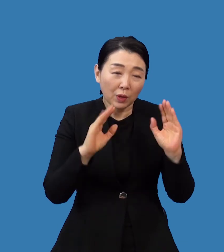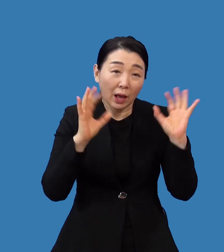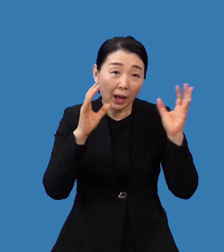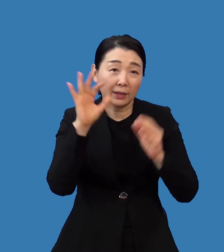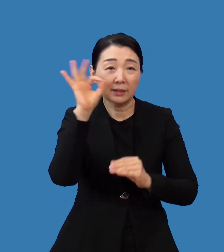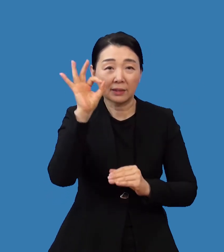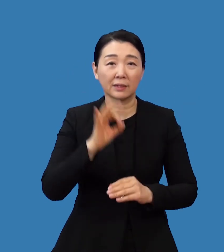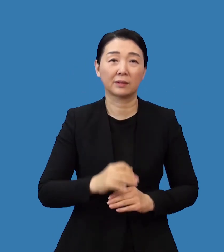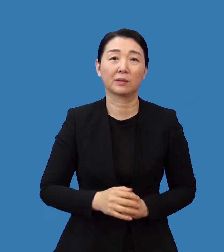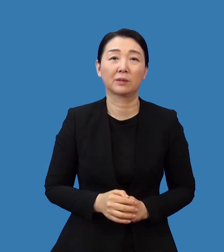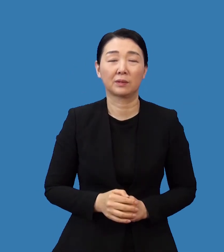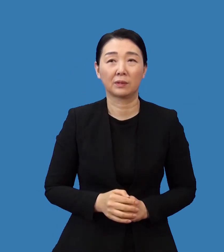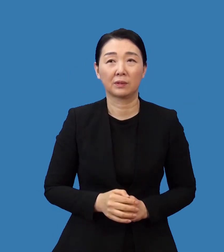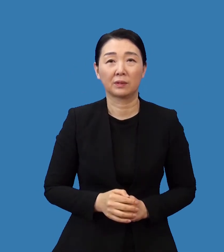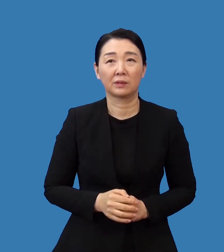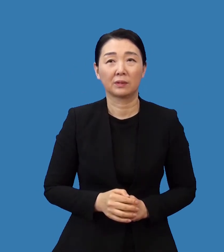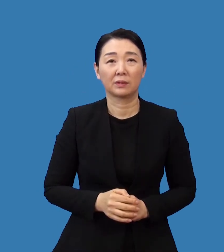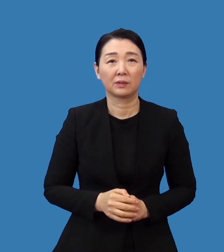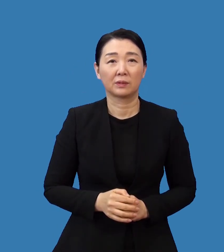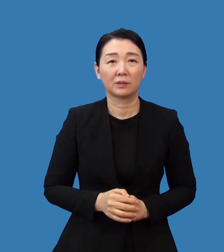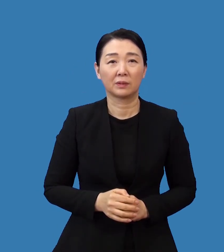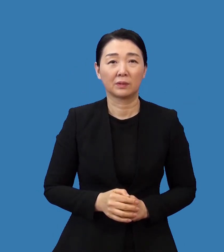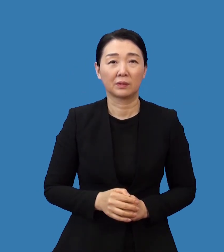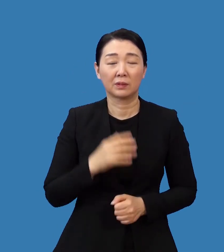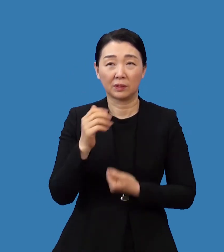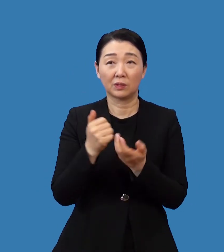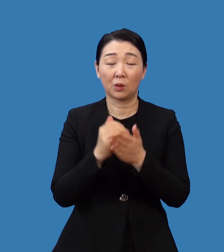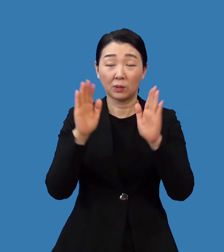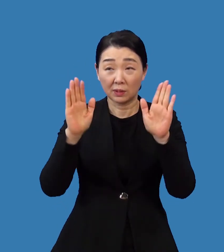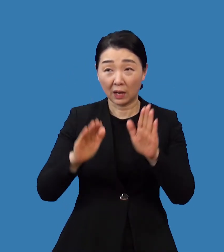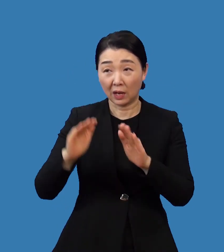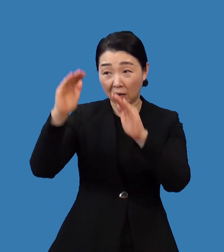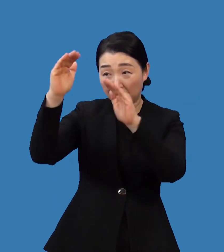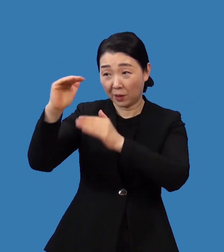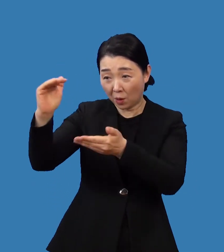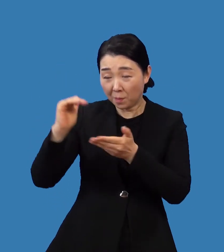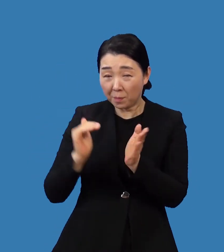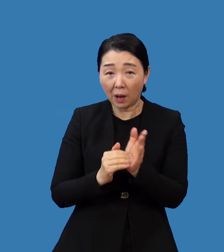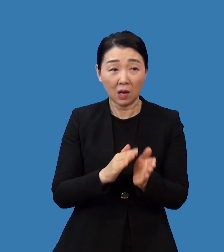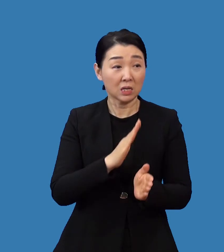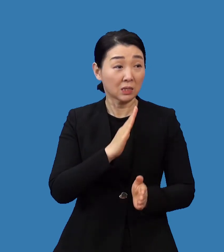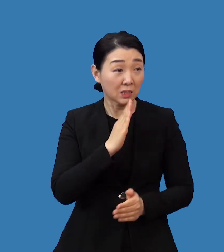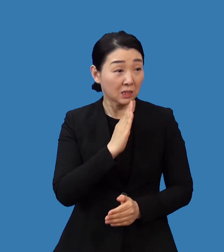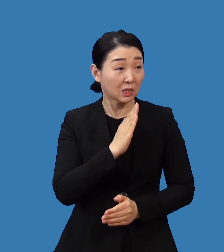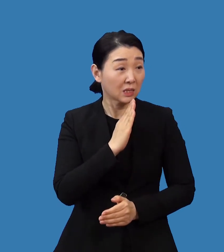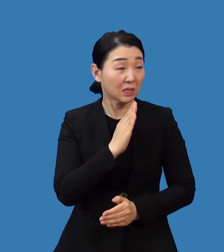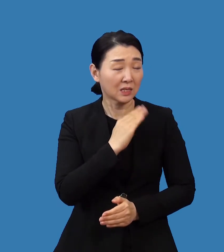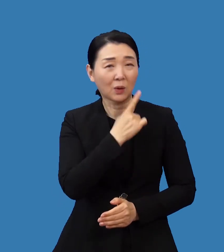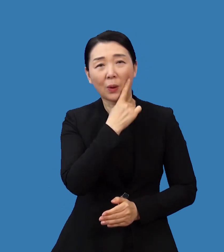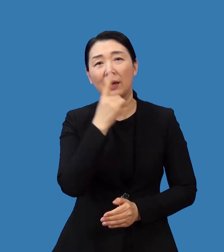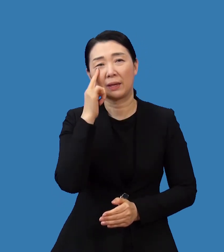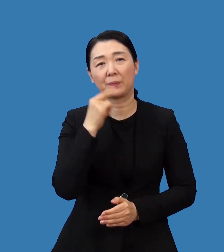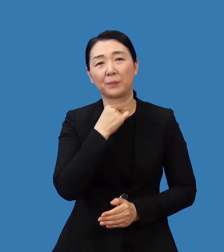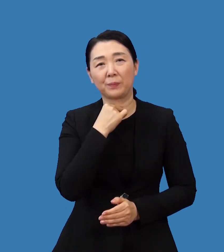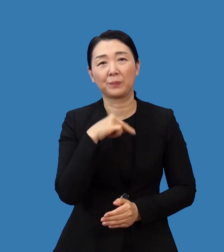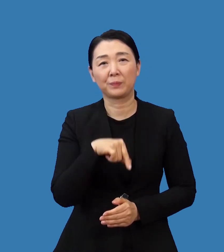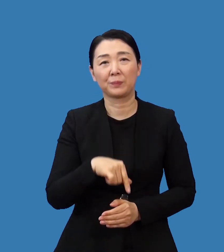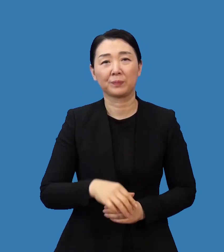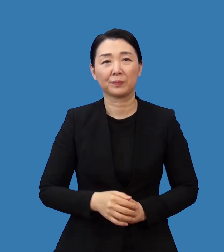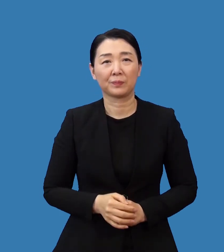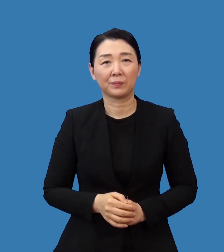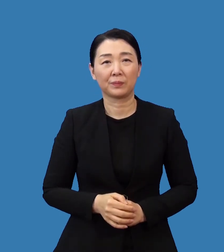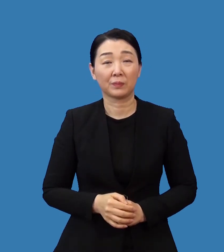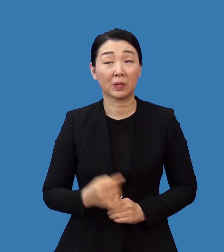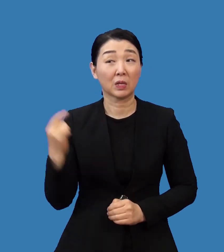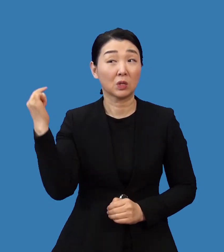천사들의 메시지를 받자마자 그들은 빨리 가서 진짠가 확인하고 싶어 했습니다.